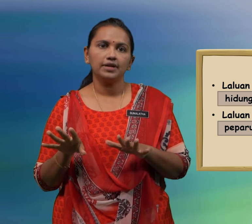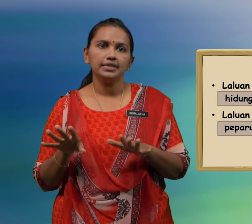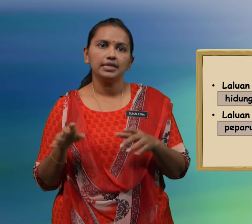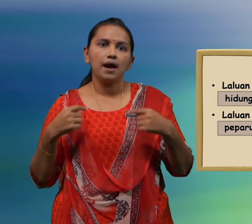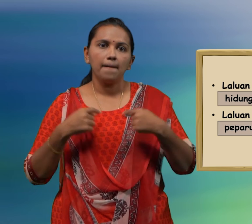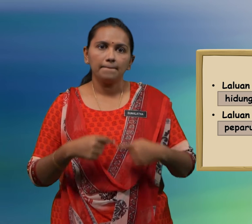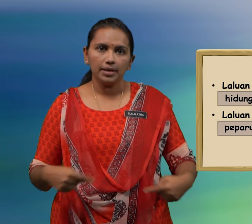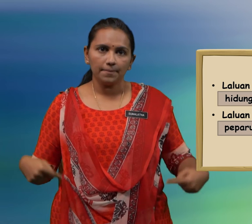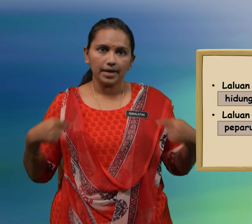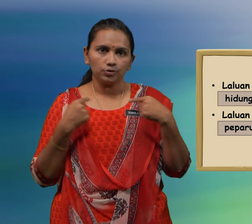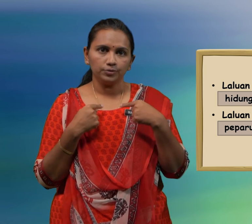nafas, peparu,